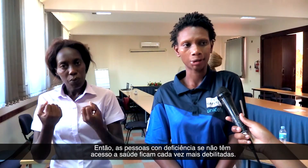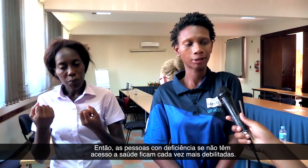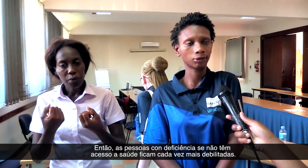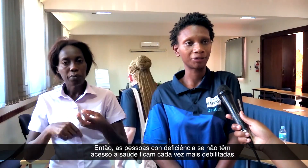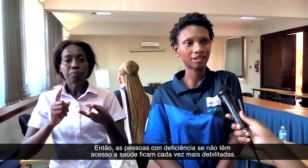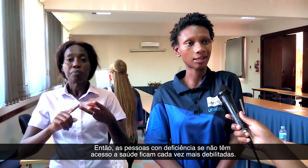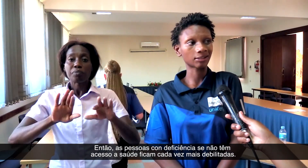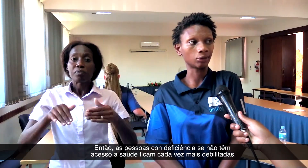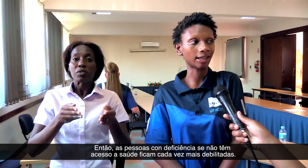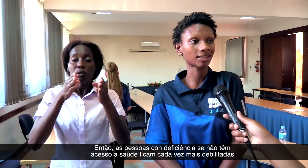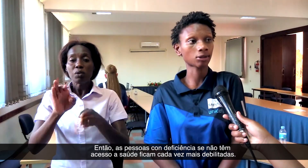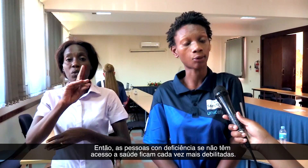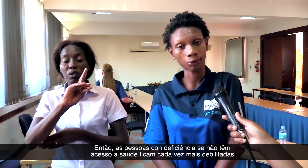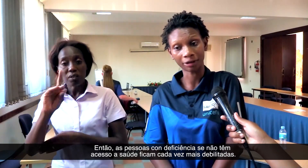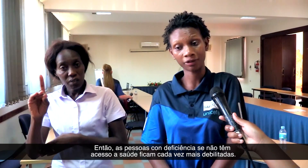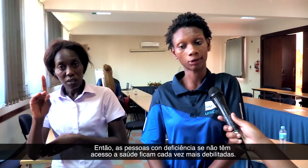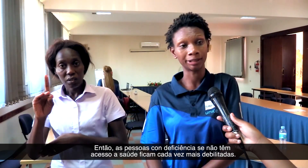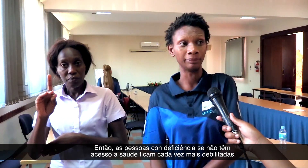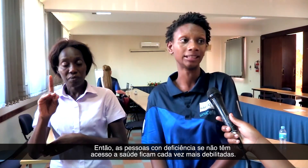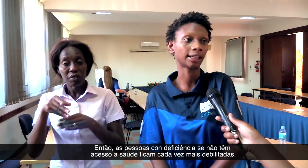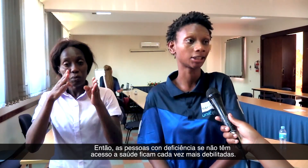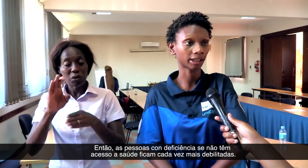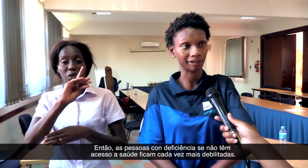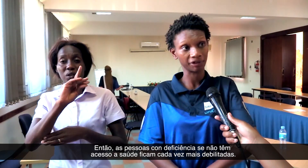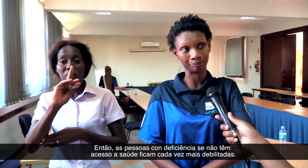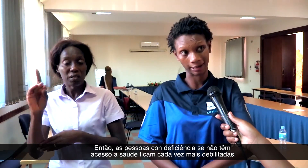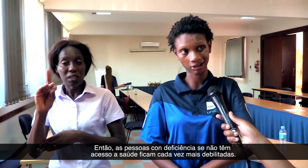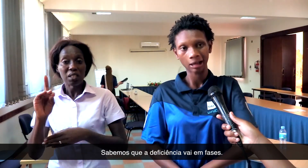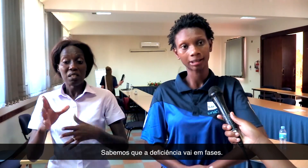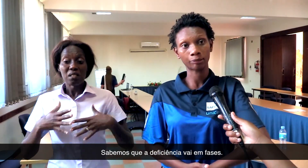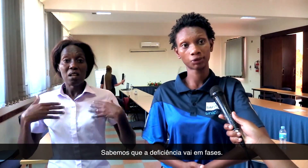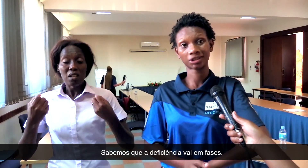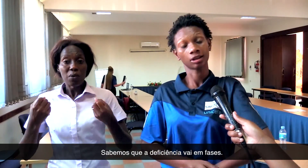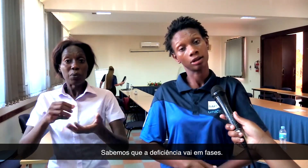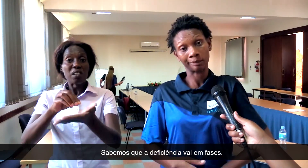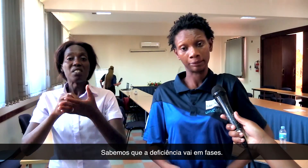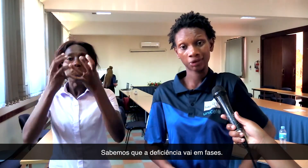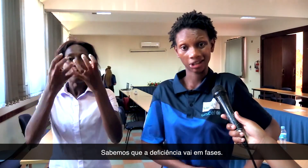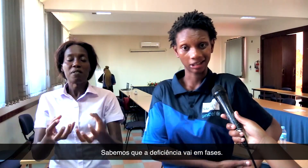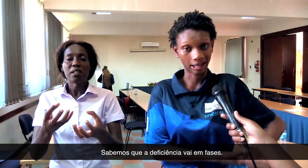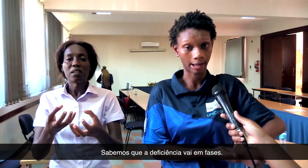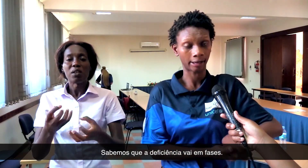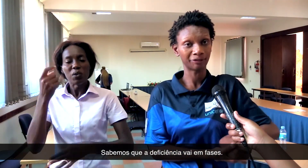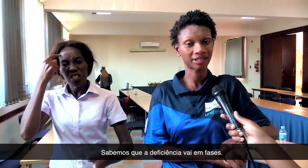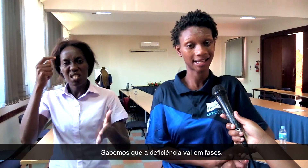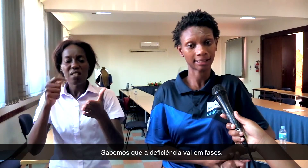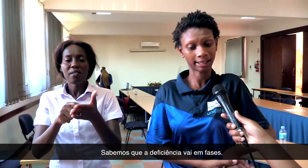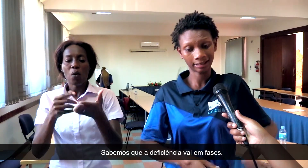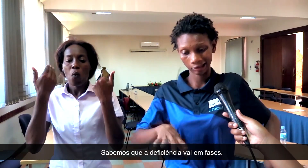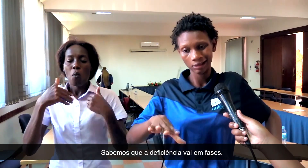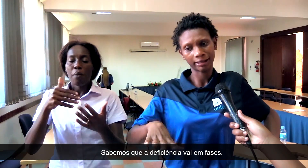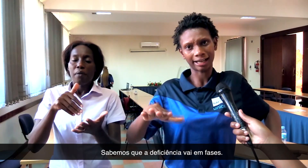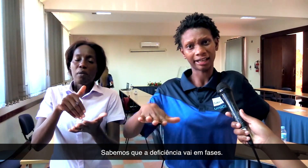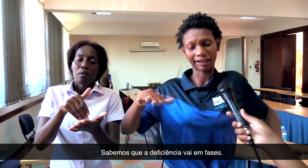Então, as pessoas com deficiência, se não têm acesso à saúde, ficam debilitadas cada vez mais. Sabemos que a deficiência